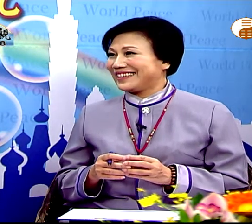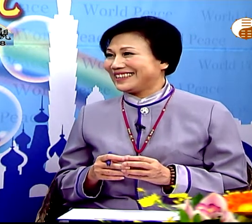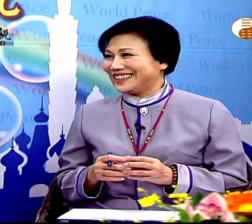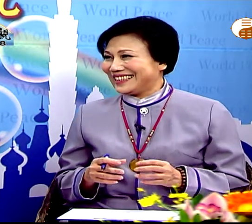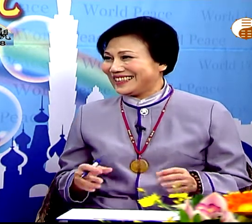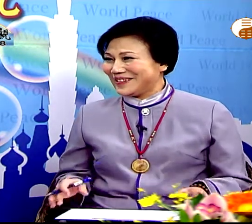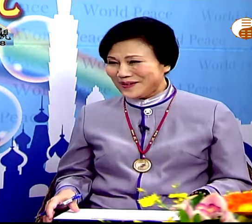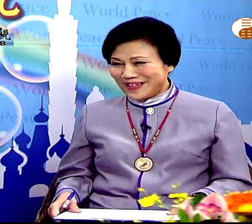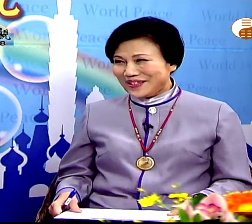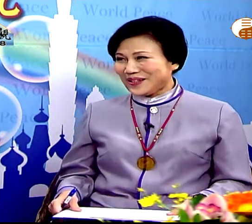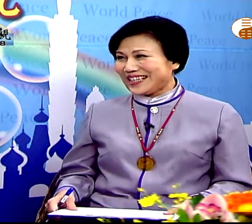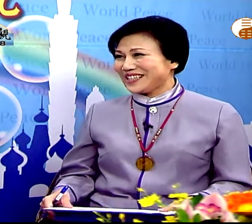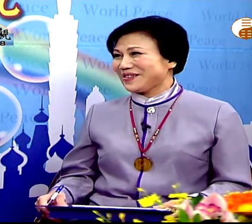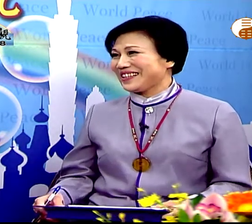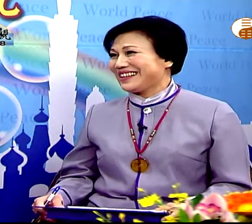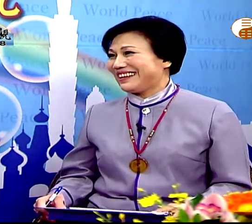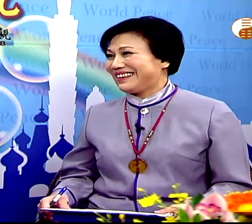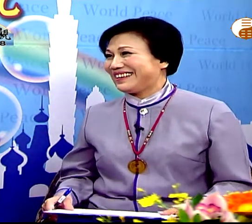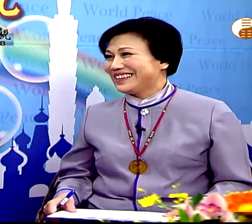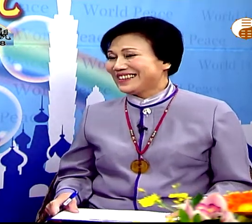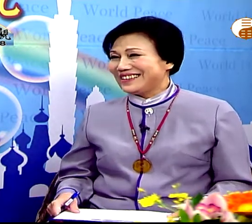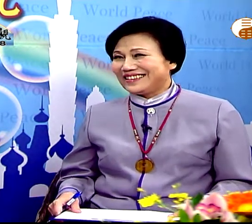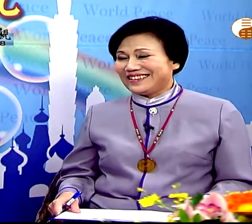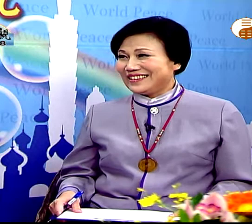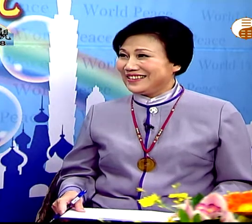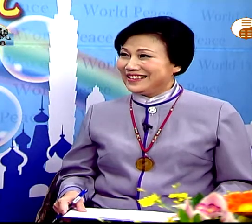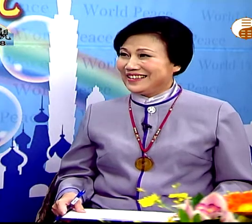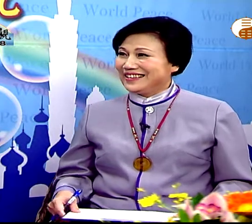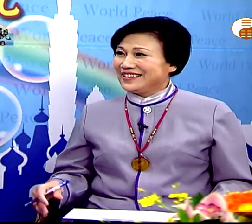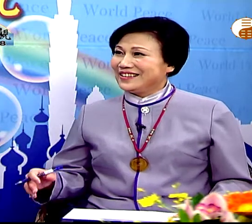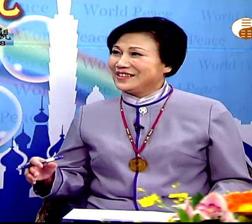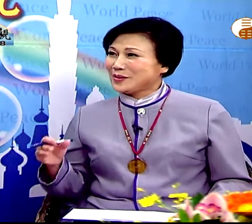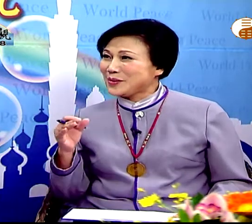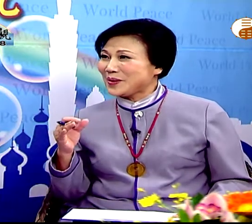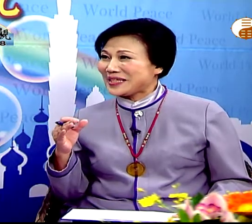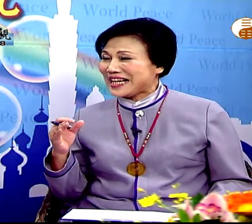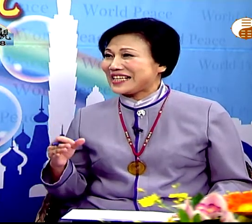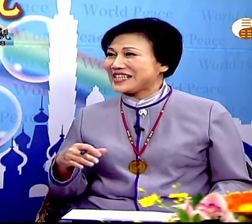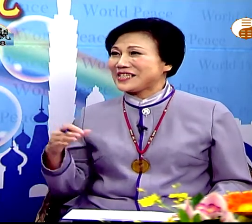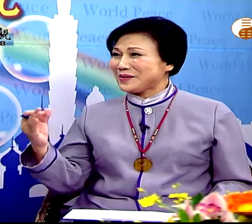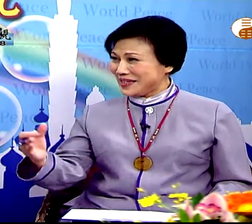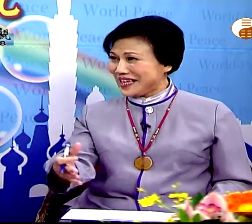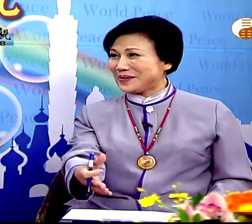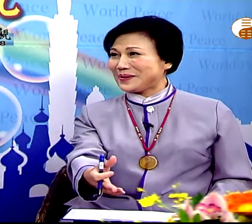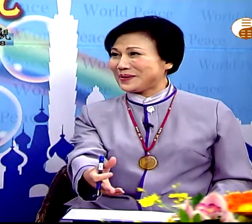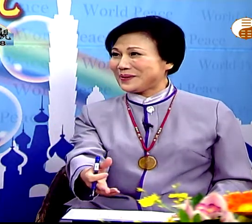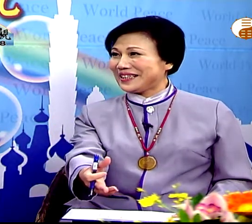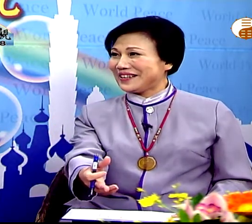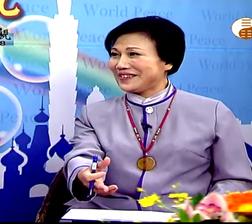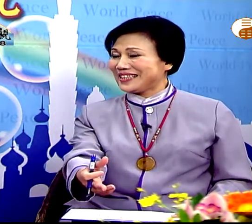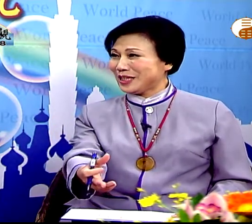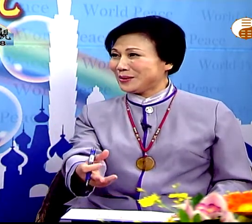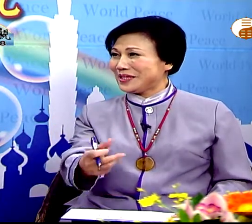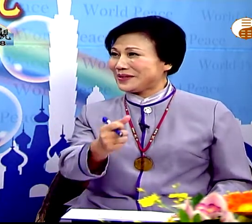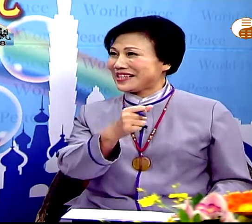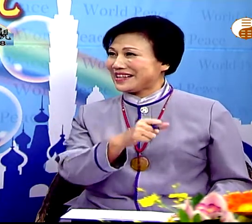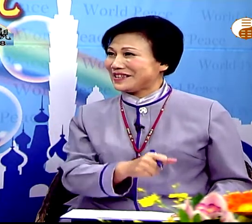哈所以20多年来了如果再来一次你会再 回到这特殊教育来上课